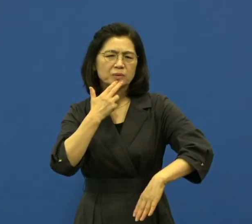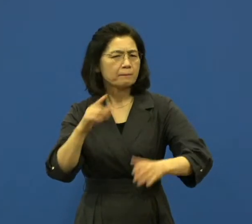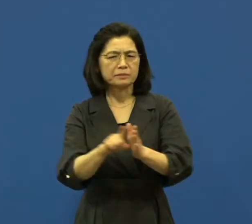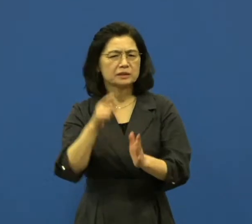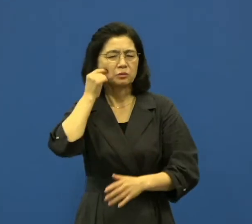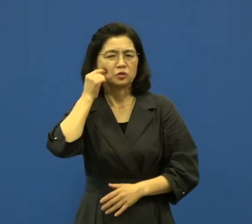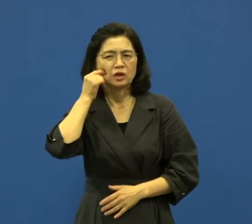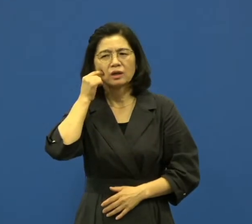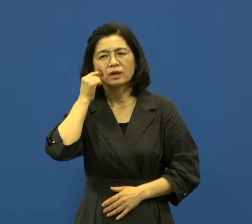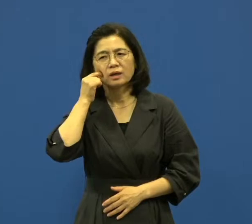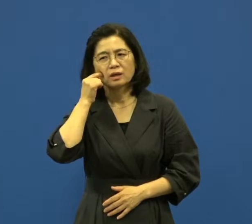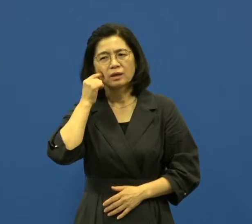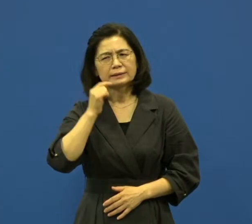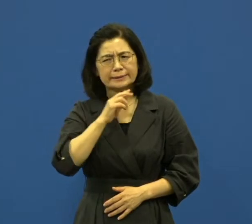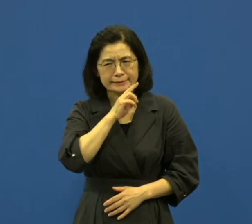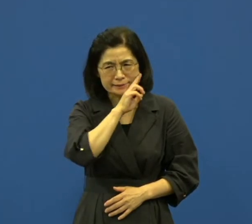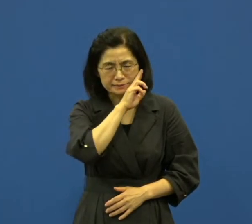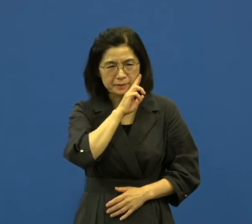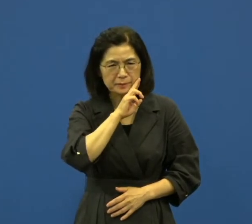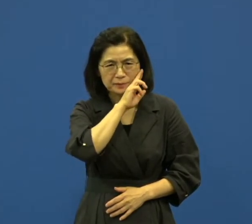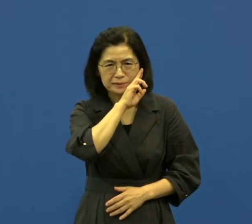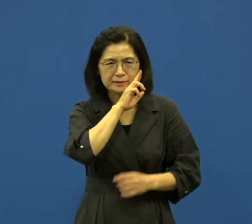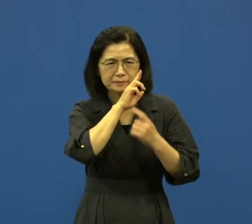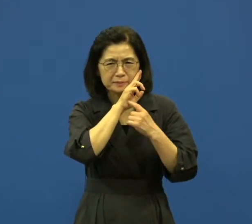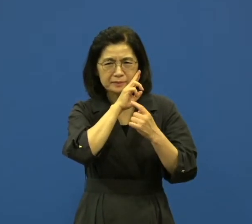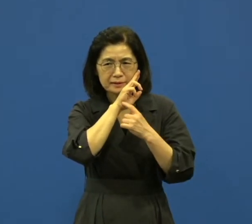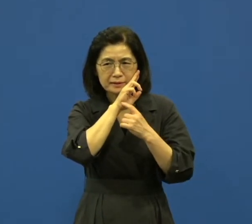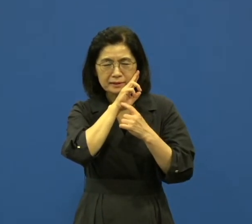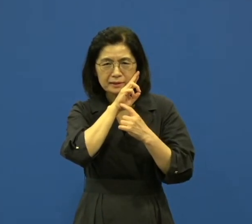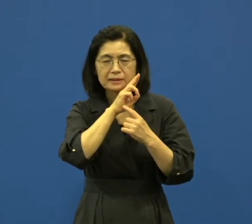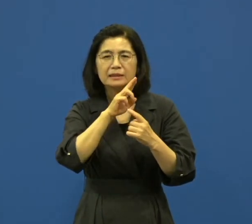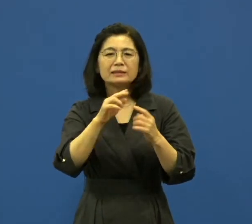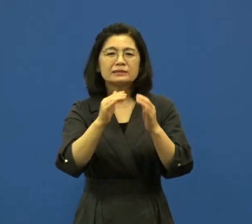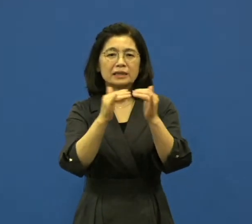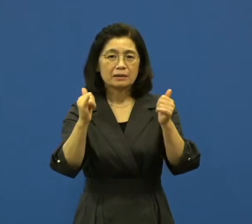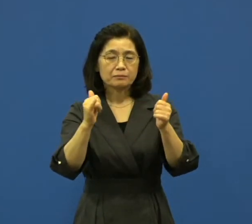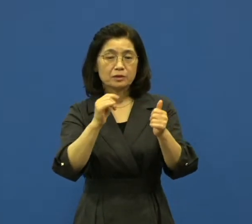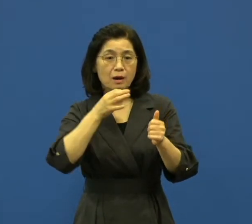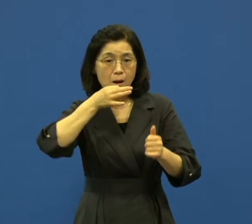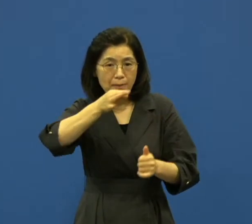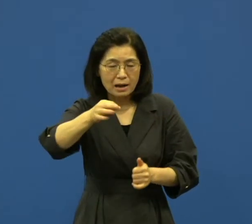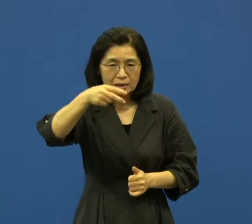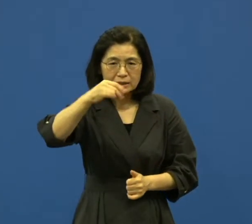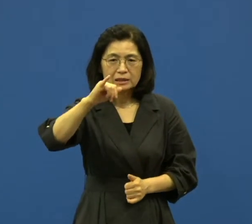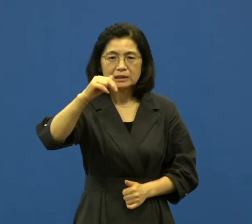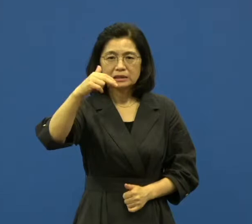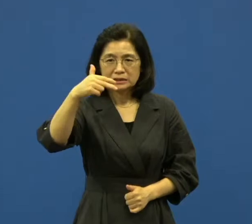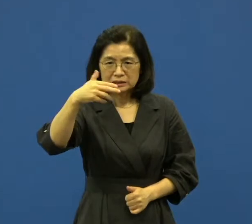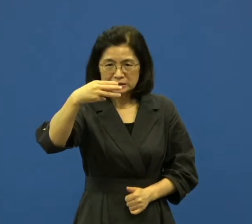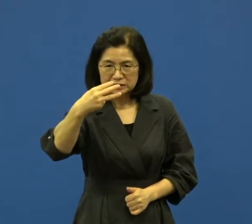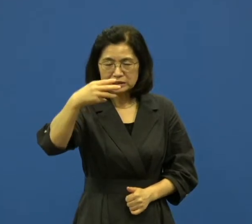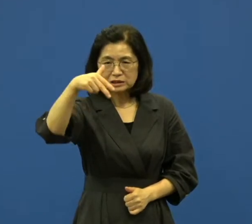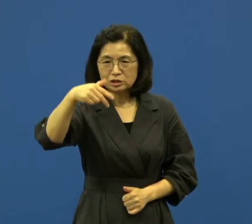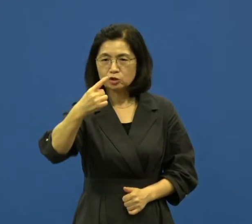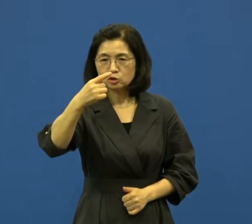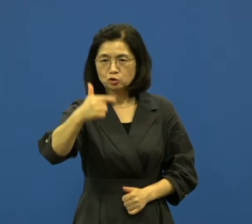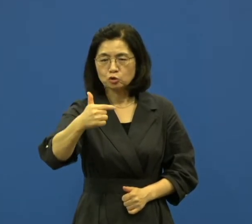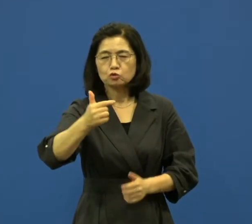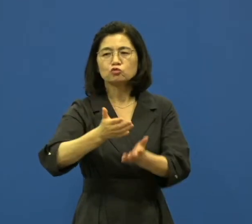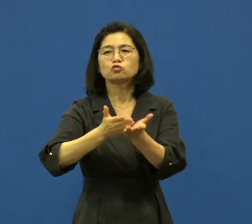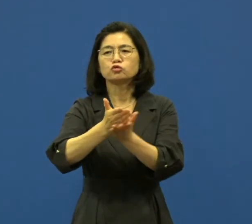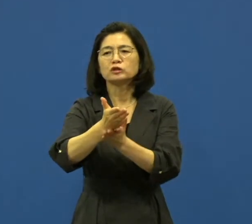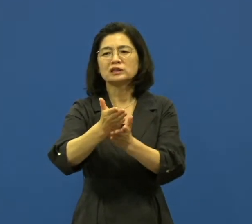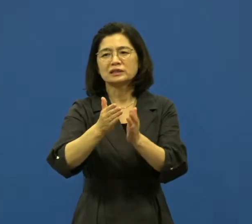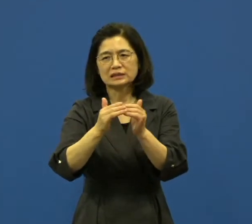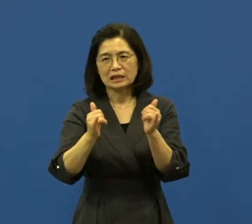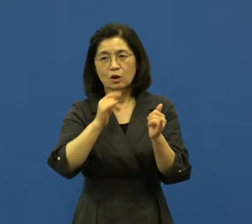된다. 이런 사람들을 가르쳐서 우리는 실정주의자라고 얘기합니다. 다르게 얘기하면 경험한 것만 믿는 사람들.